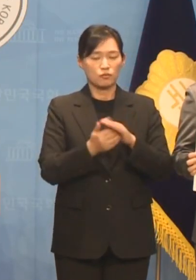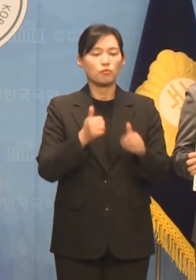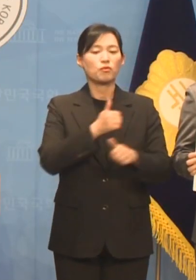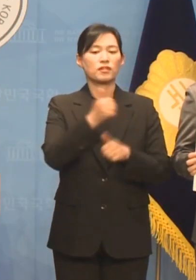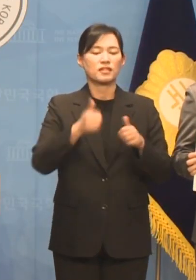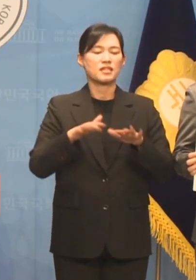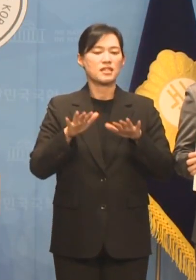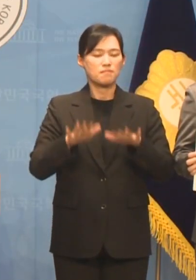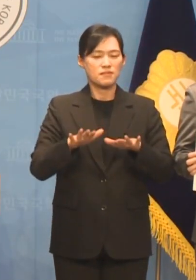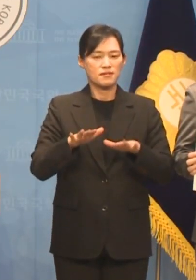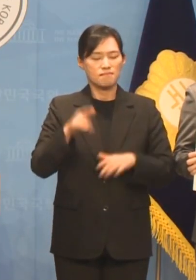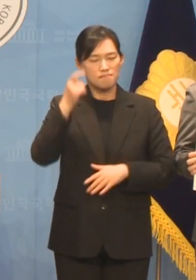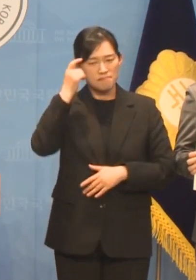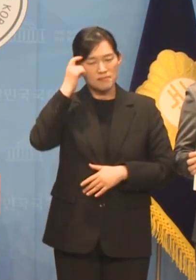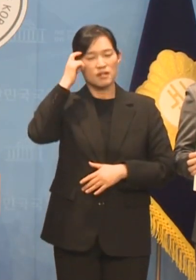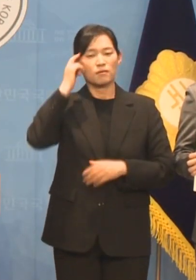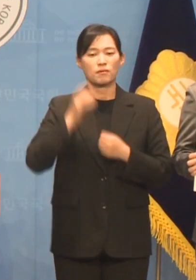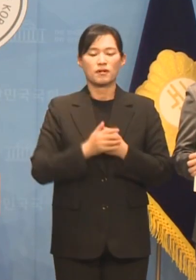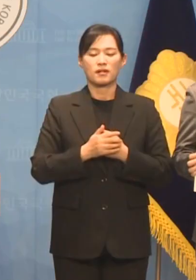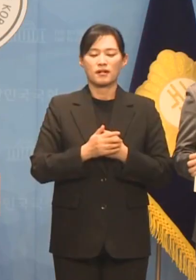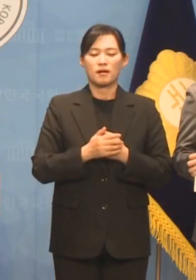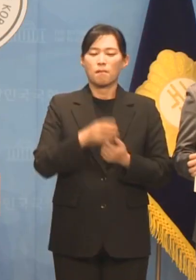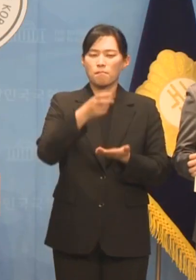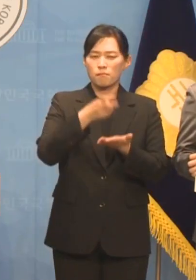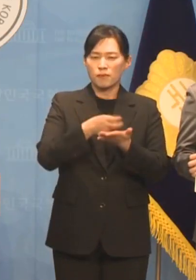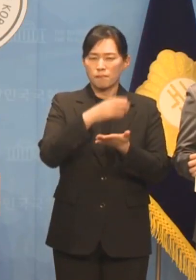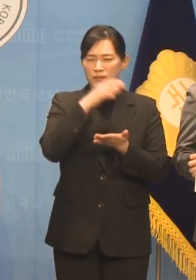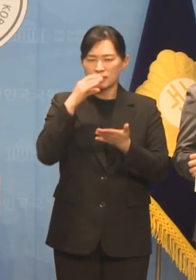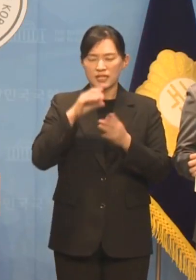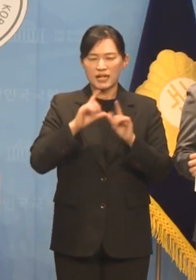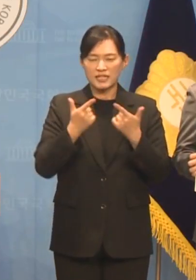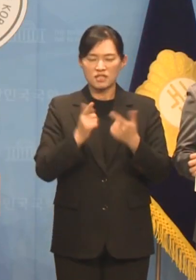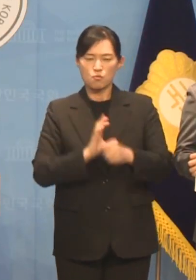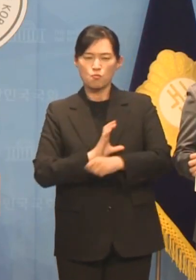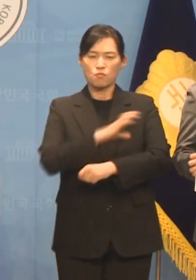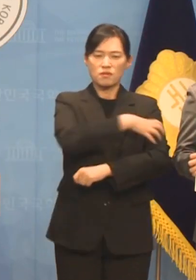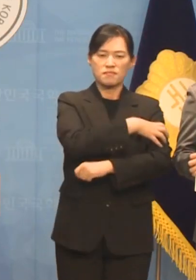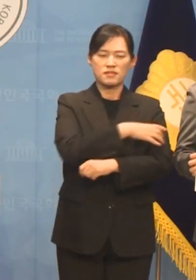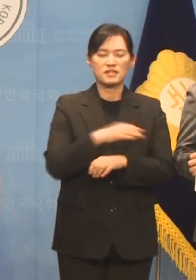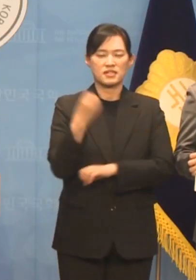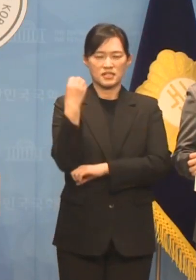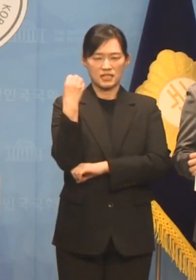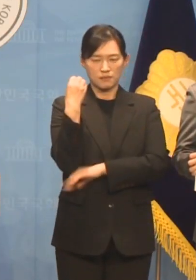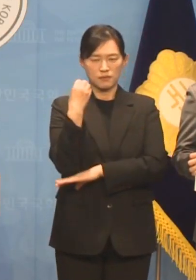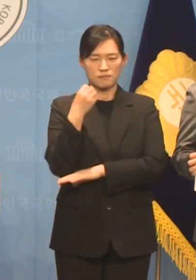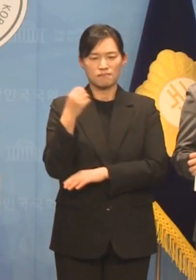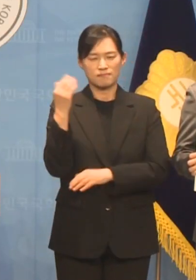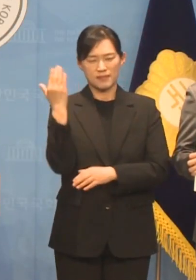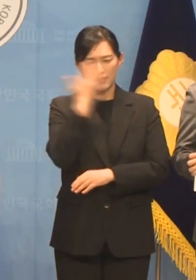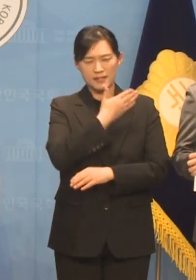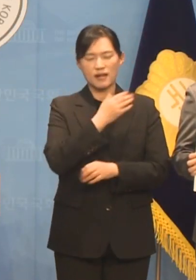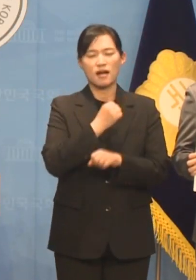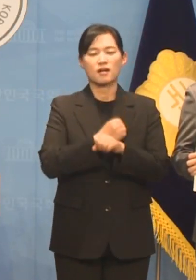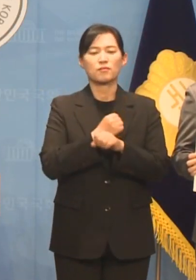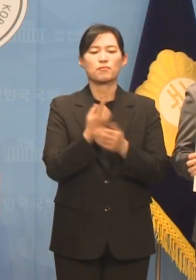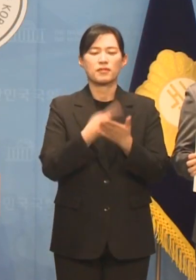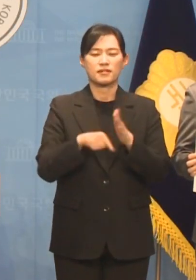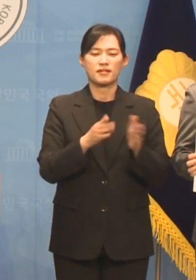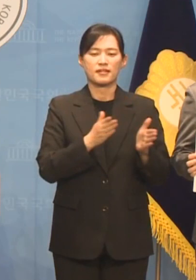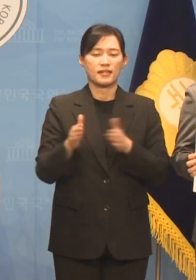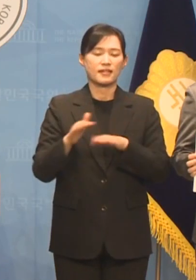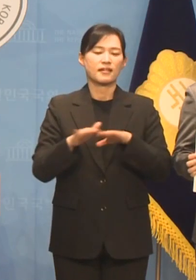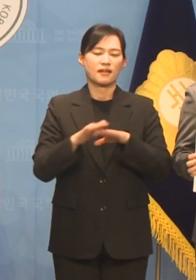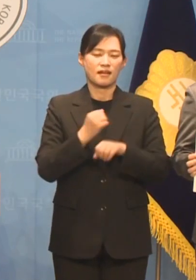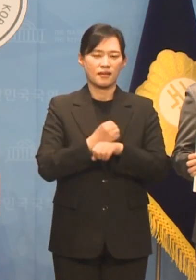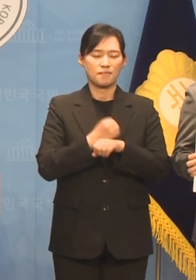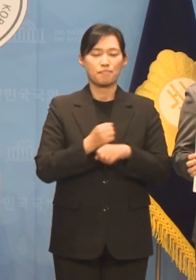사안을 엄중히 인식하고 사법질서를 해치는 검찰의 권력 남용을 근본적으로 청산하기 위한 대책 마련에 나설